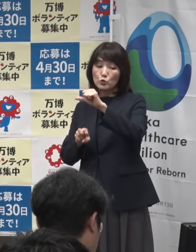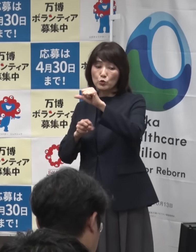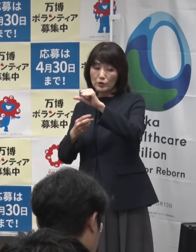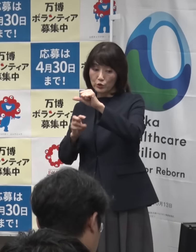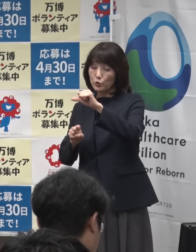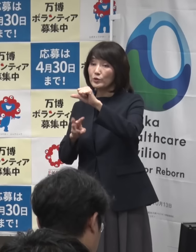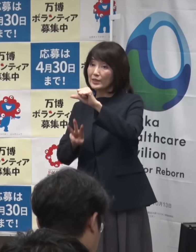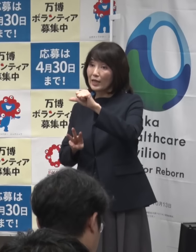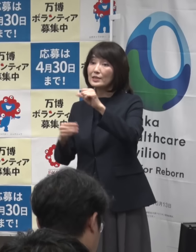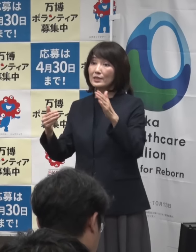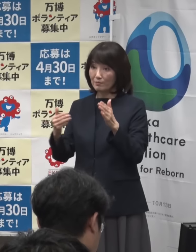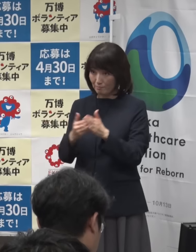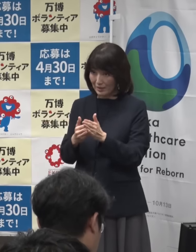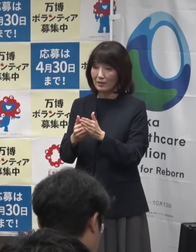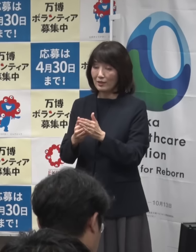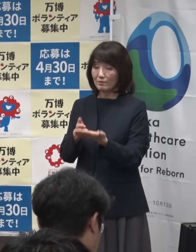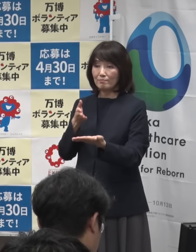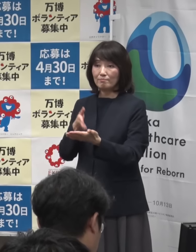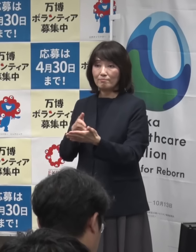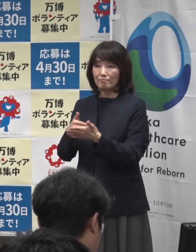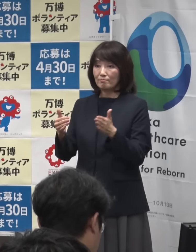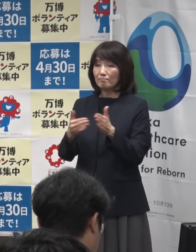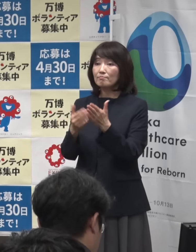私からは以上です。